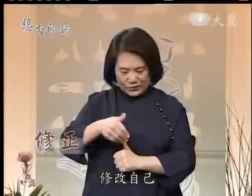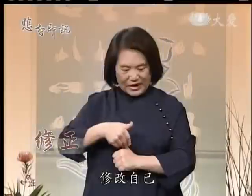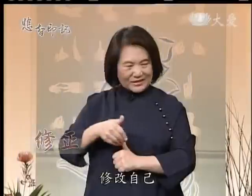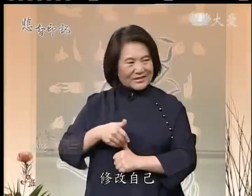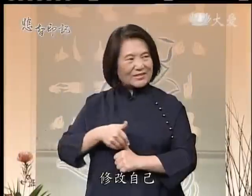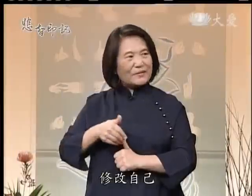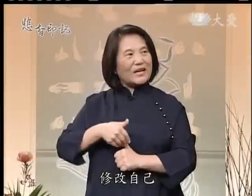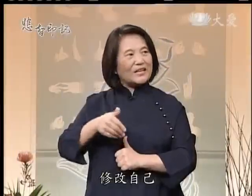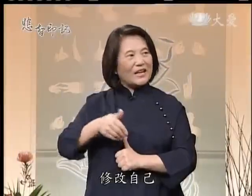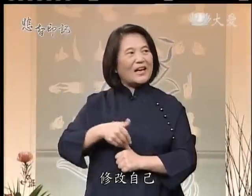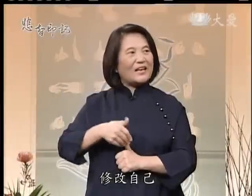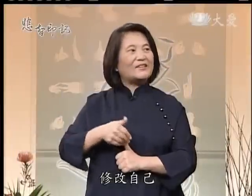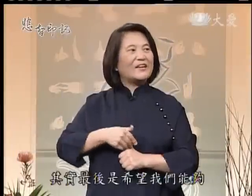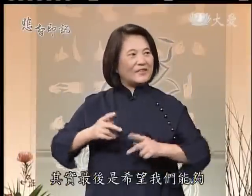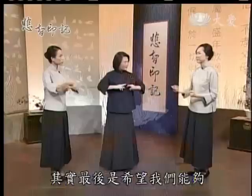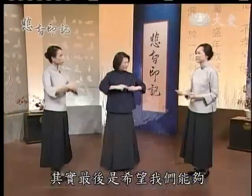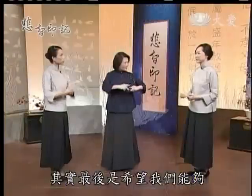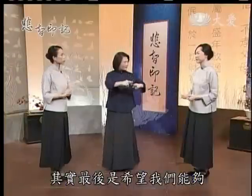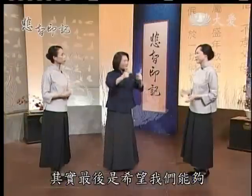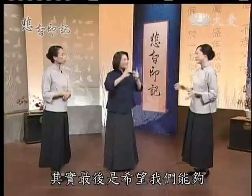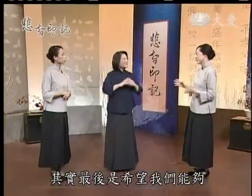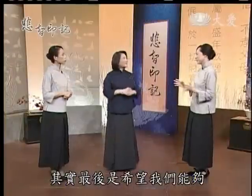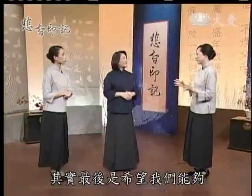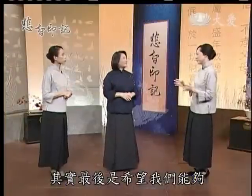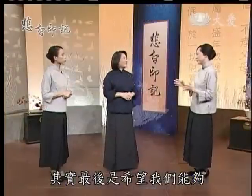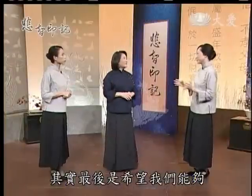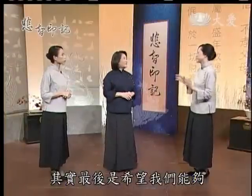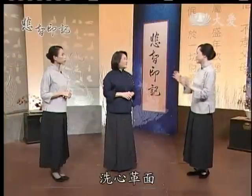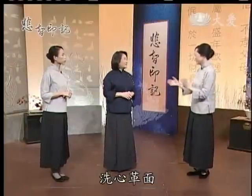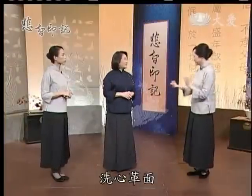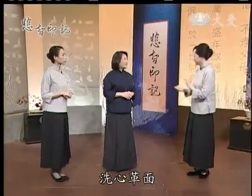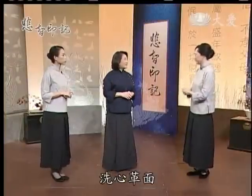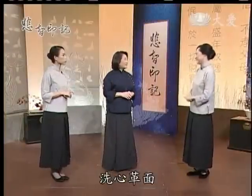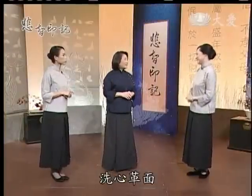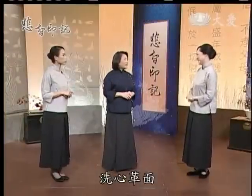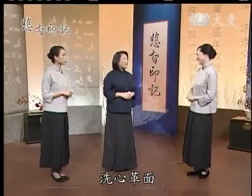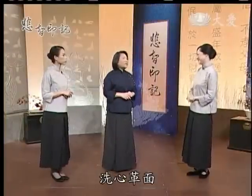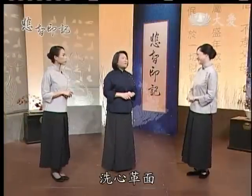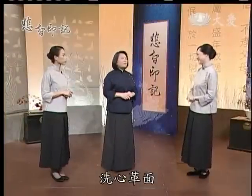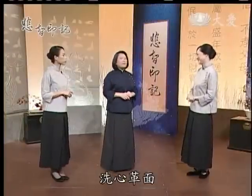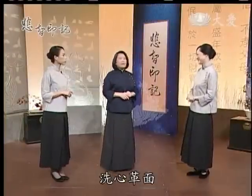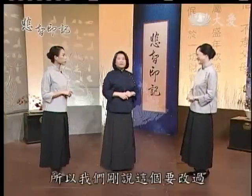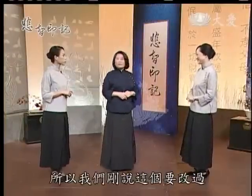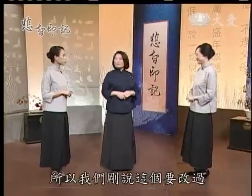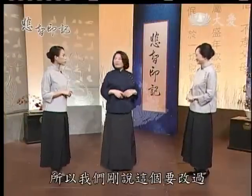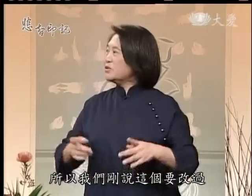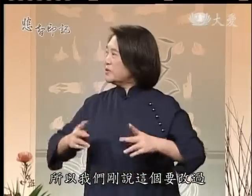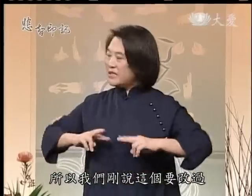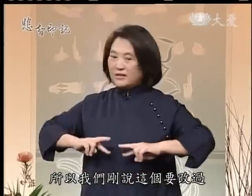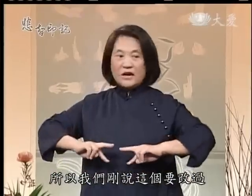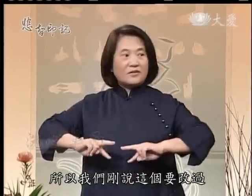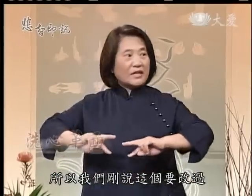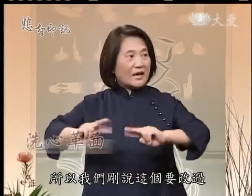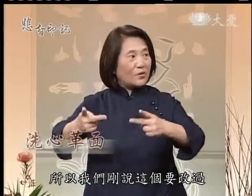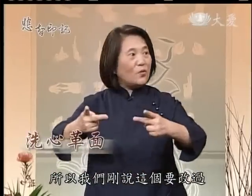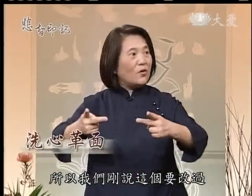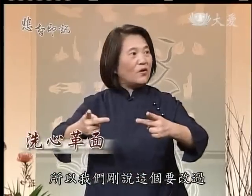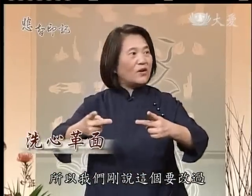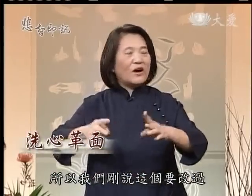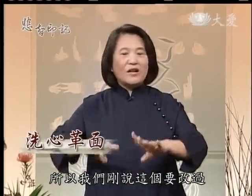修改自己嘛。 那其实最后是希望我们能够洗心革面了。 所以我们刚刚说这个要改过， 修改啊，